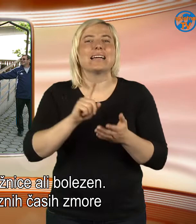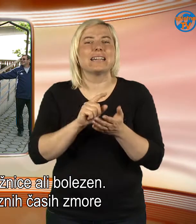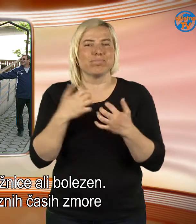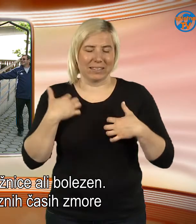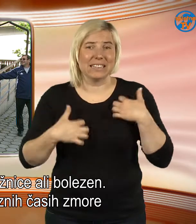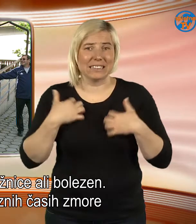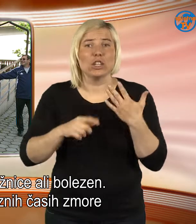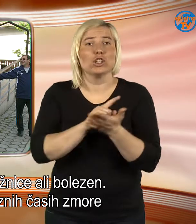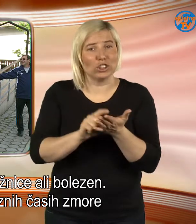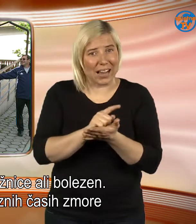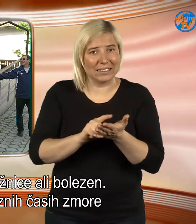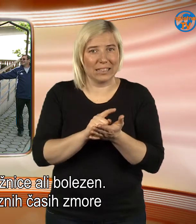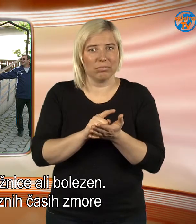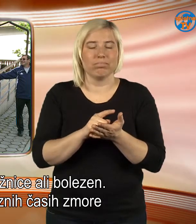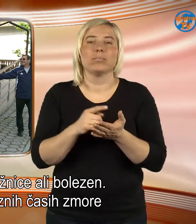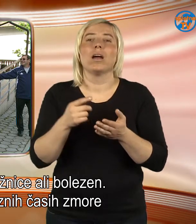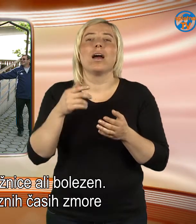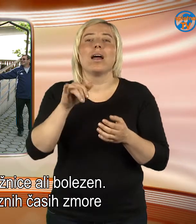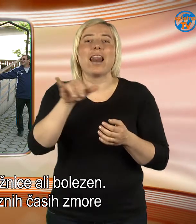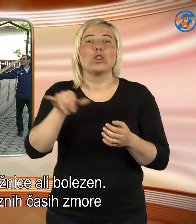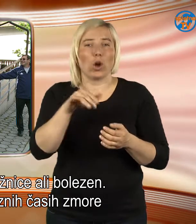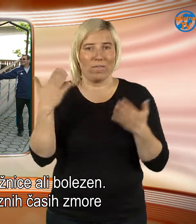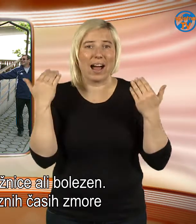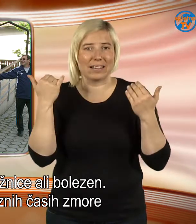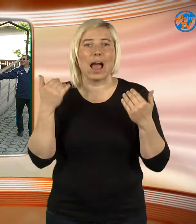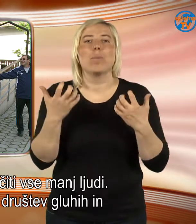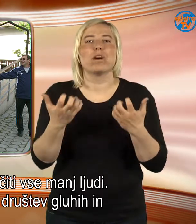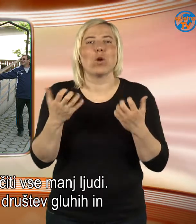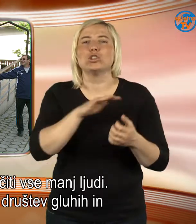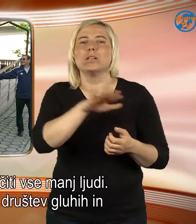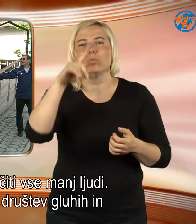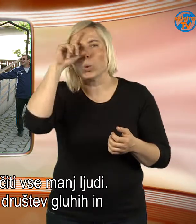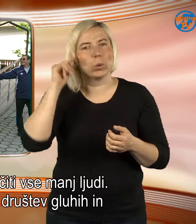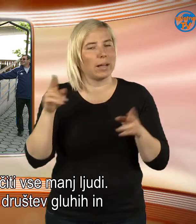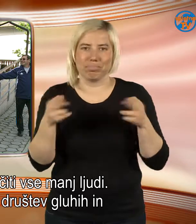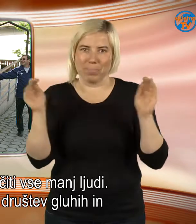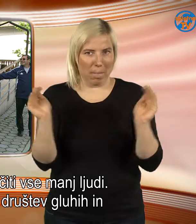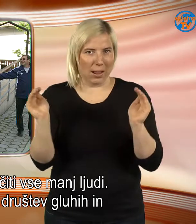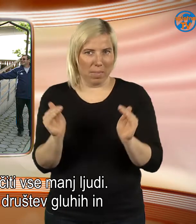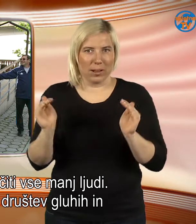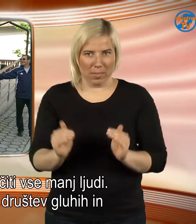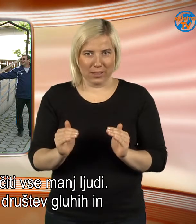Vendar si v kriznih časih zmore letovanje privoščiti vse manj ljudi.